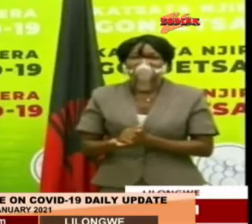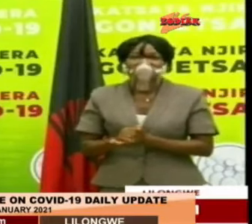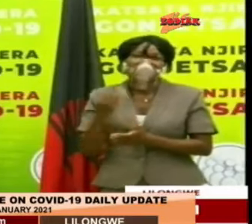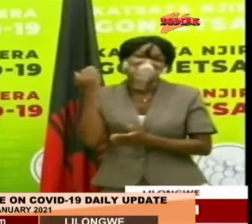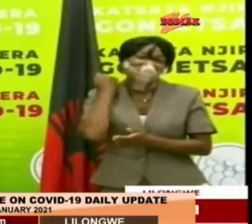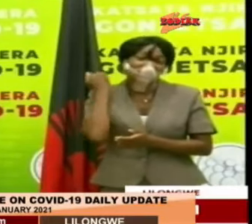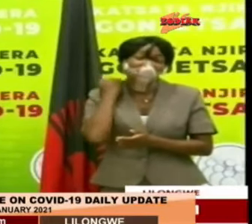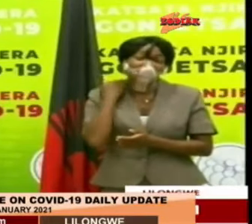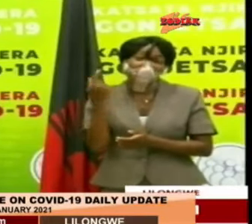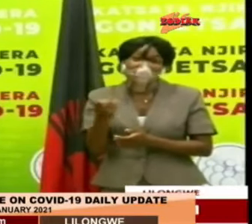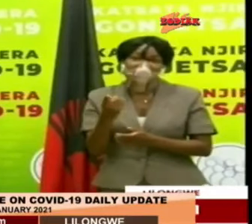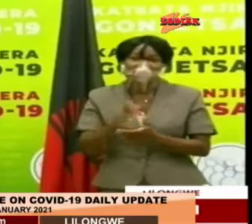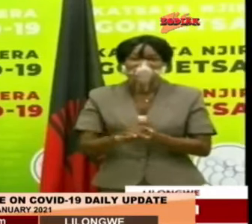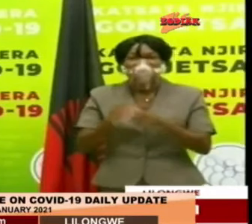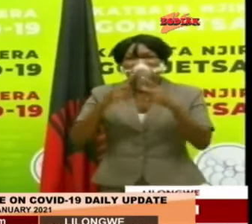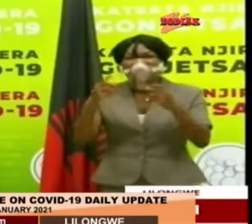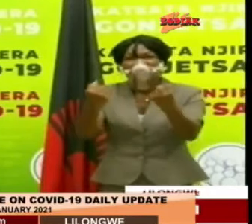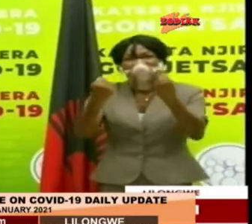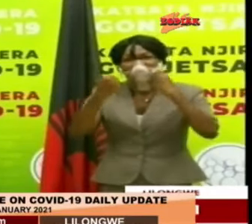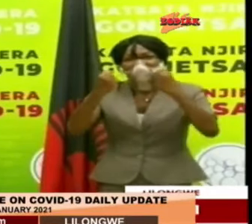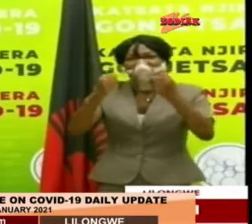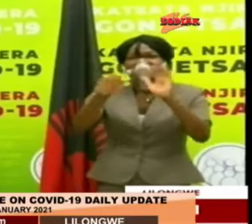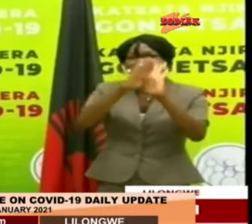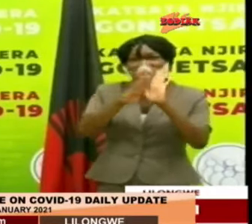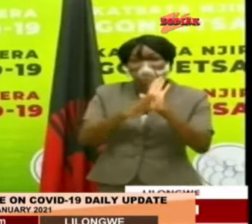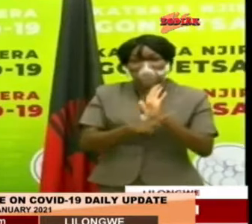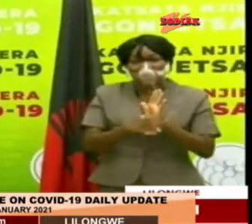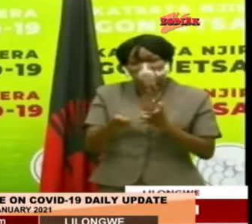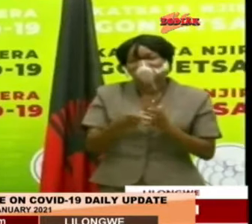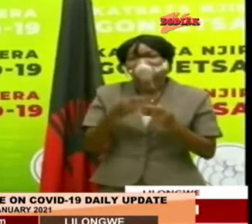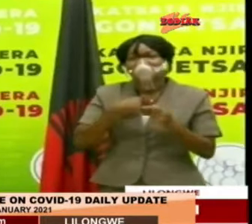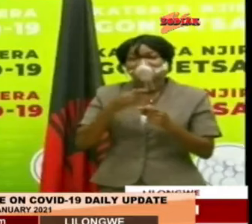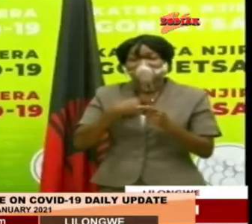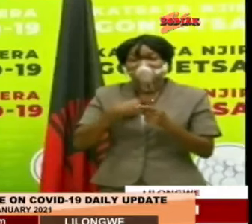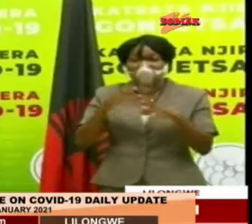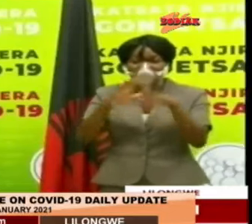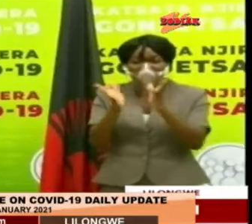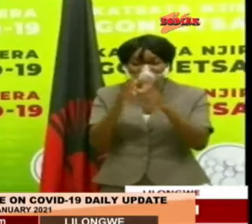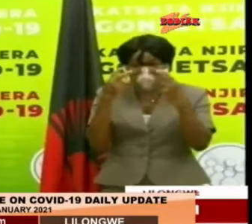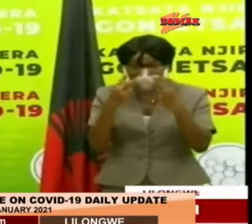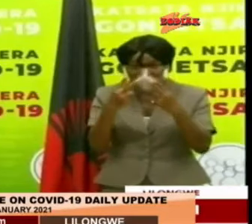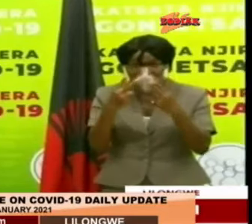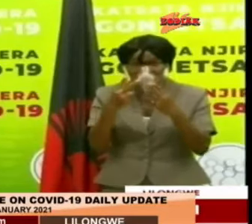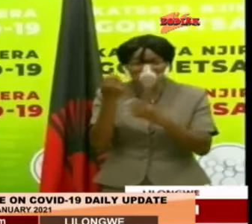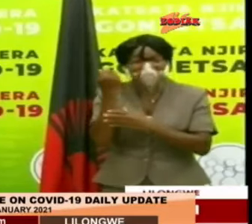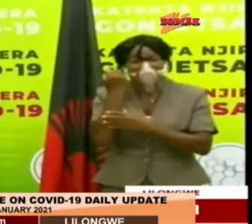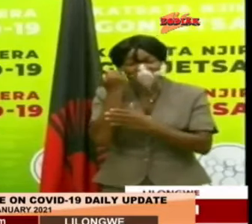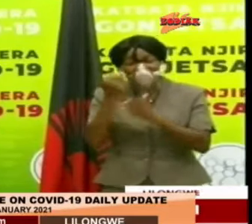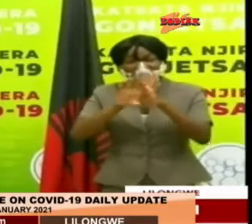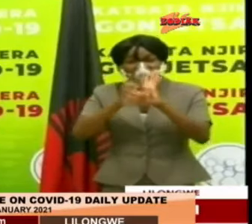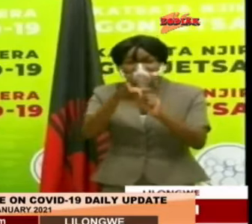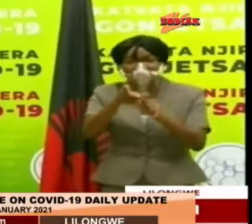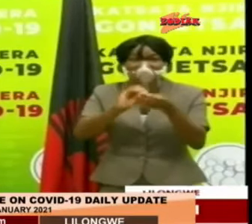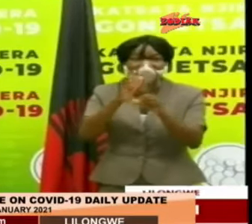security and enforcement. Ifeyo presidential task force timagwira ntchito